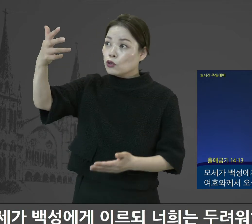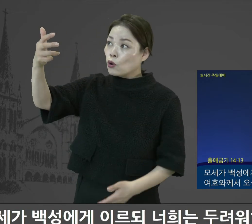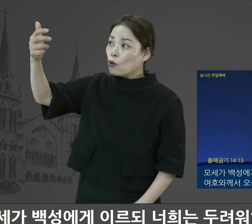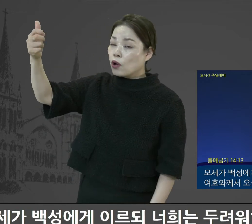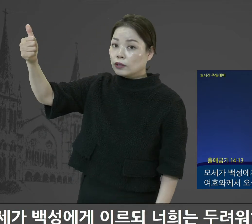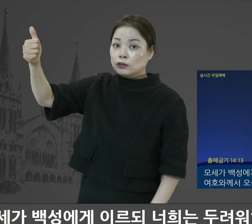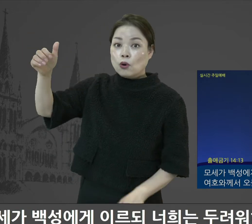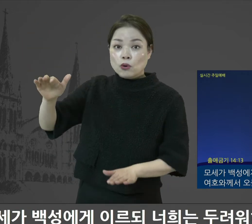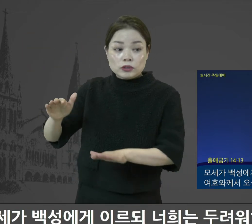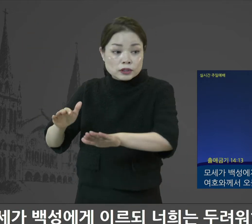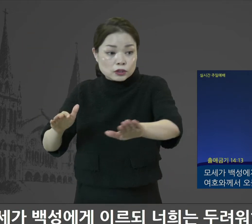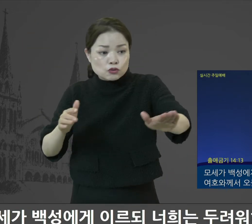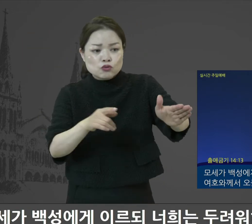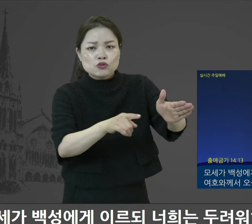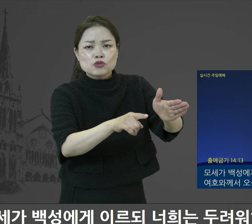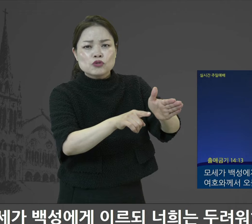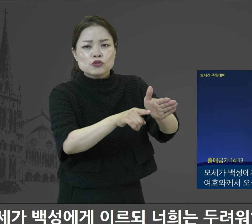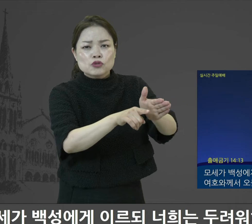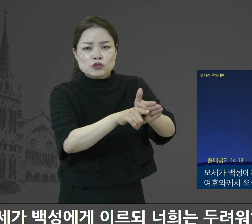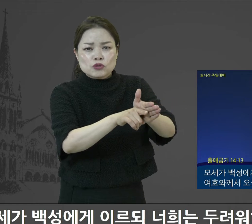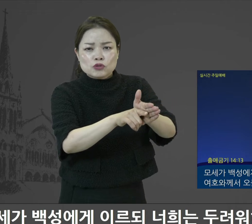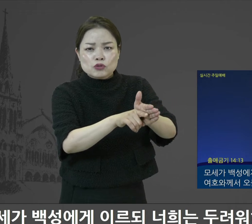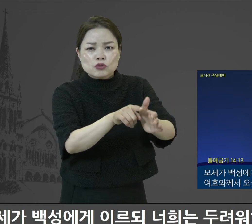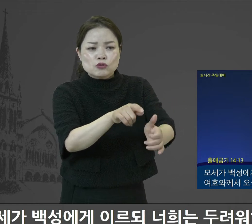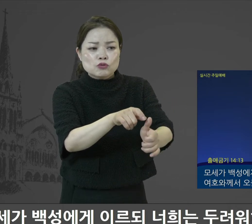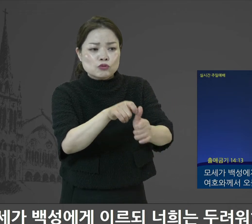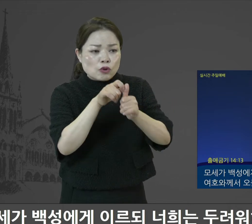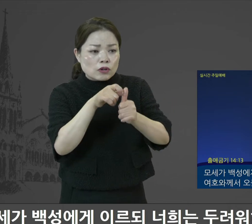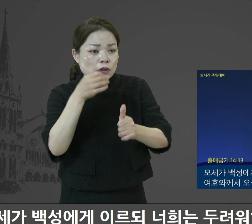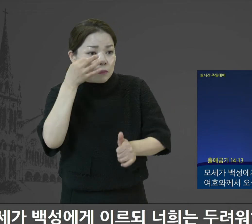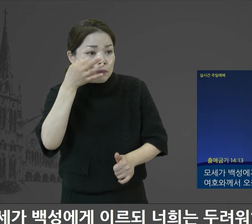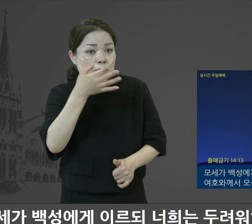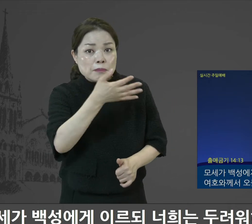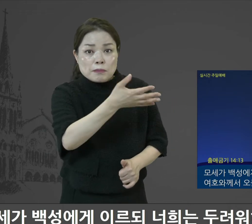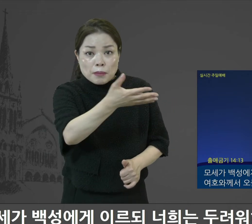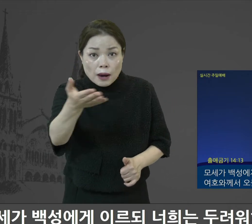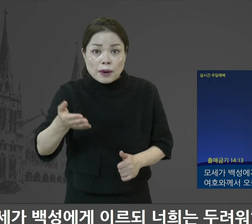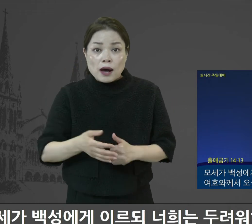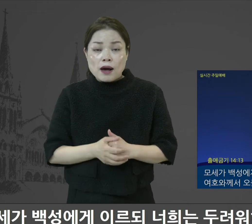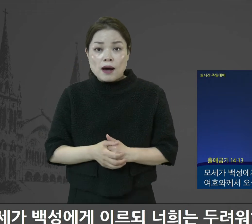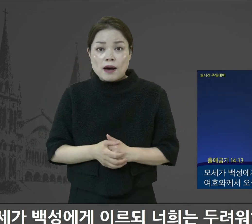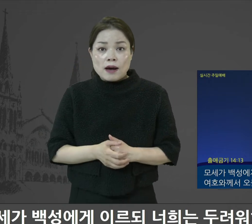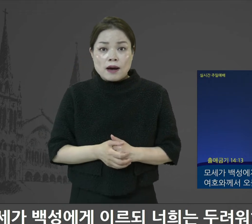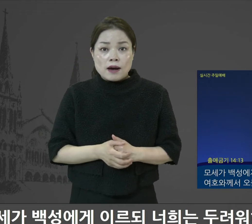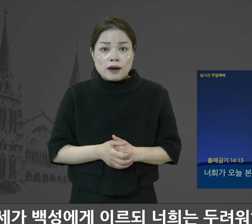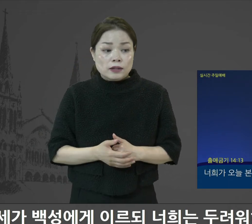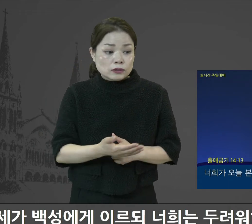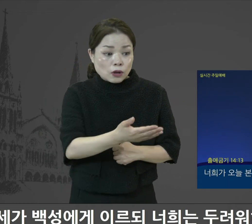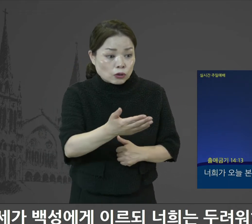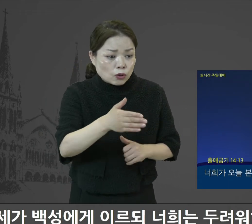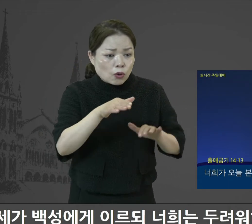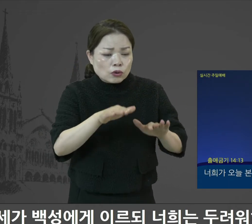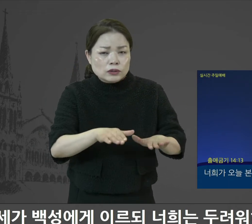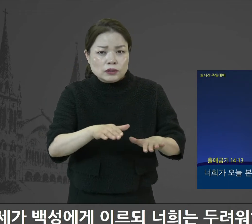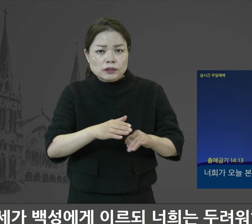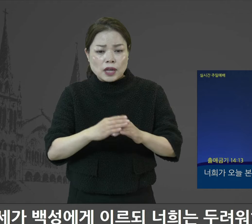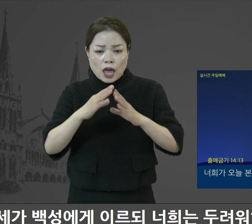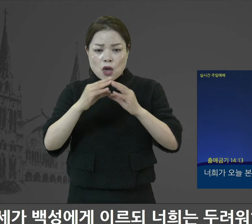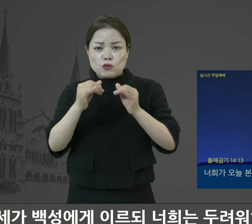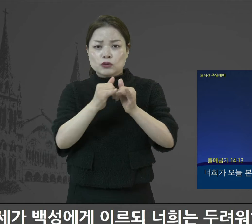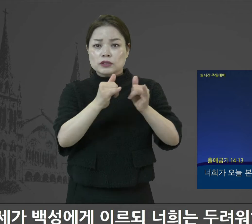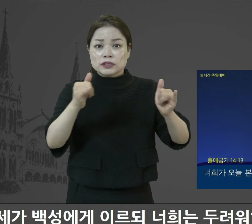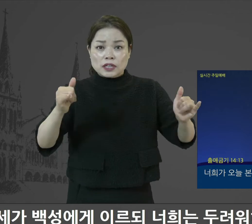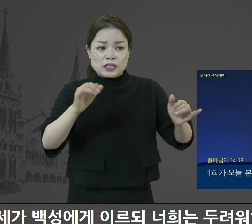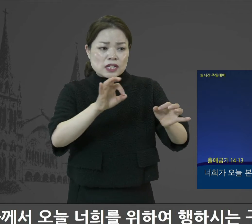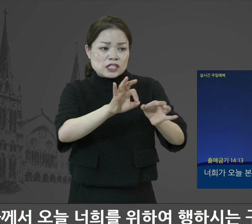여호와께서 오늘 너희를 위하여 행하시는 구원을 보라. 어떻게? 가만히 서서 너희가 오늘 본 애굽